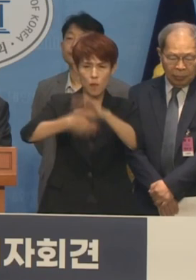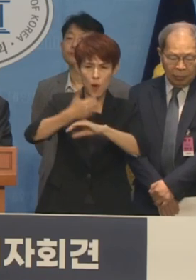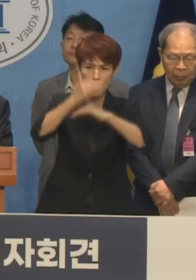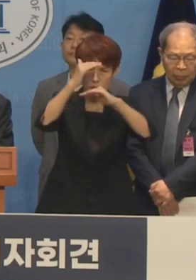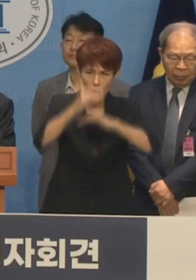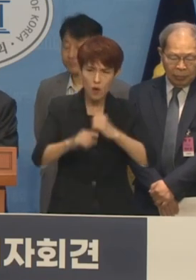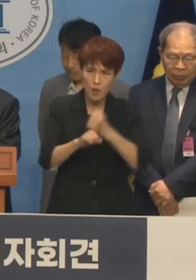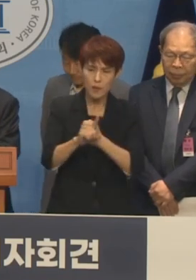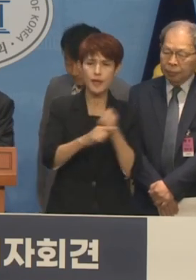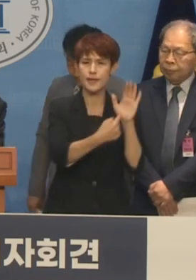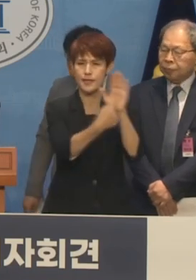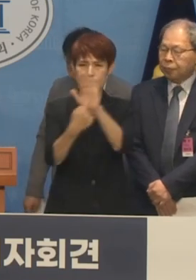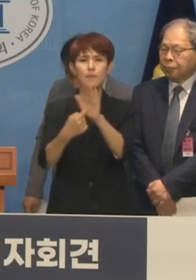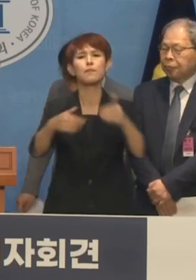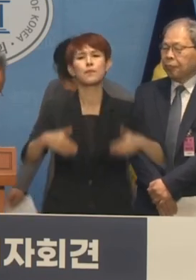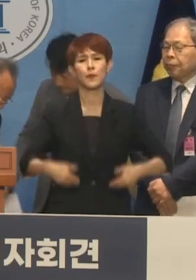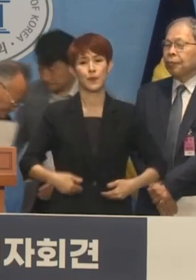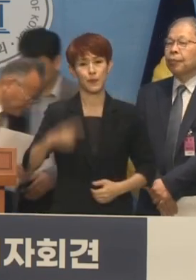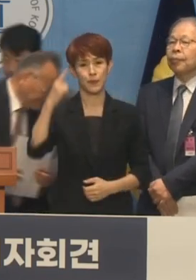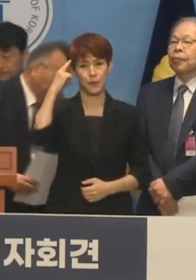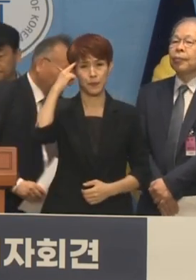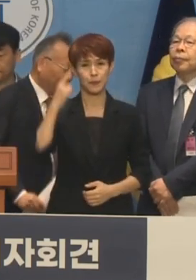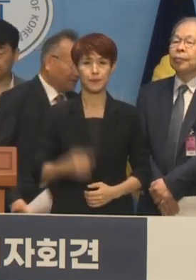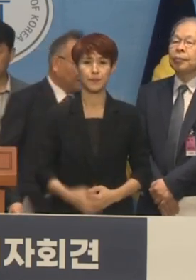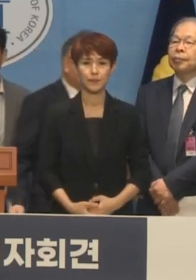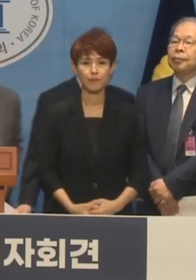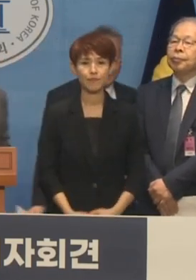생각합니다. 감사합니다.